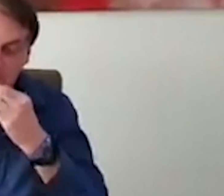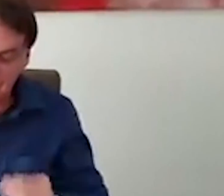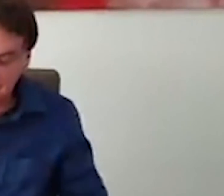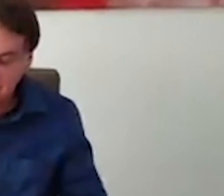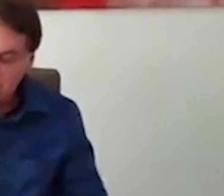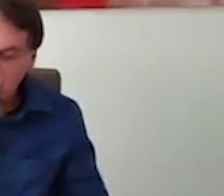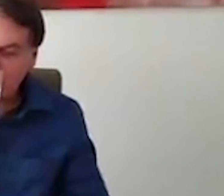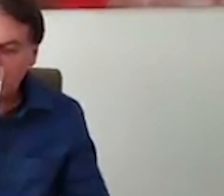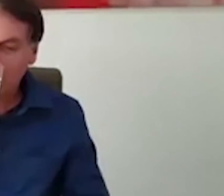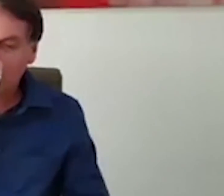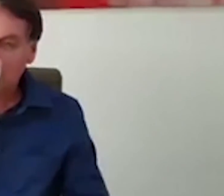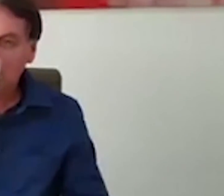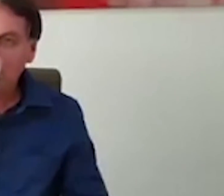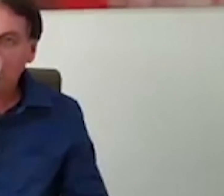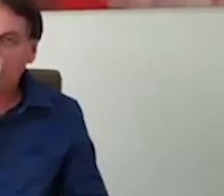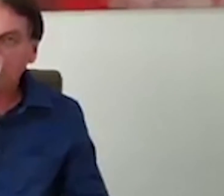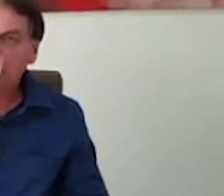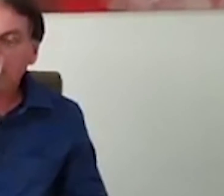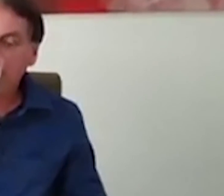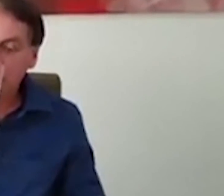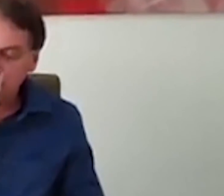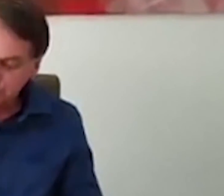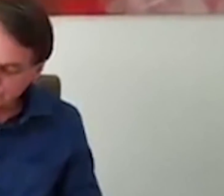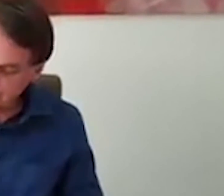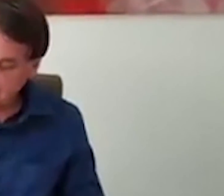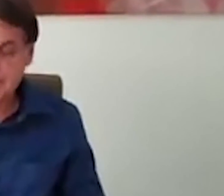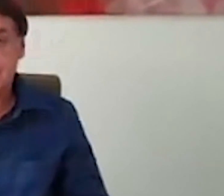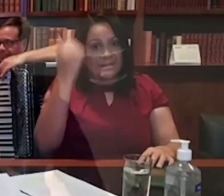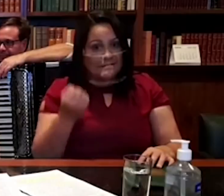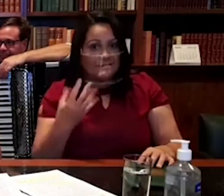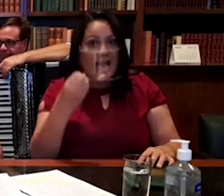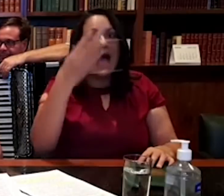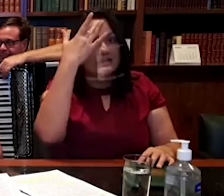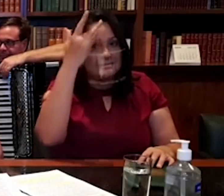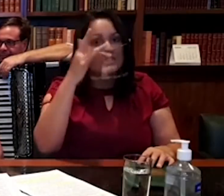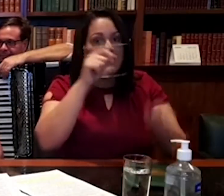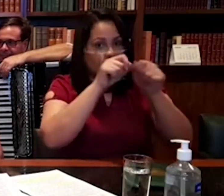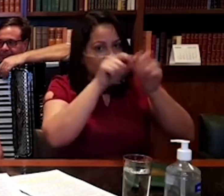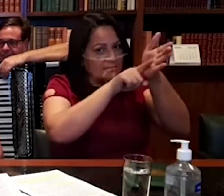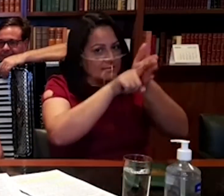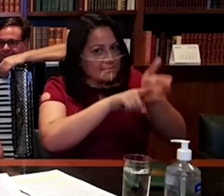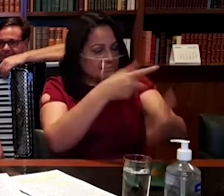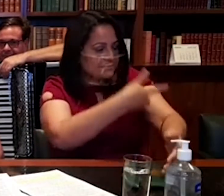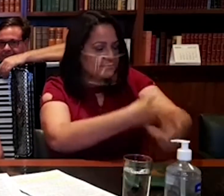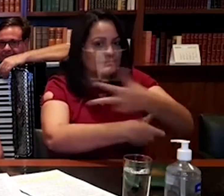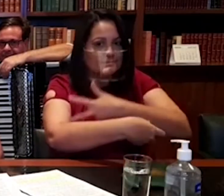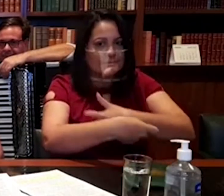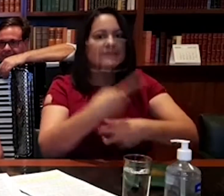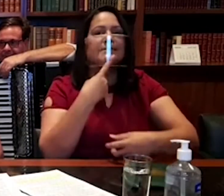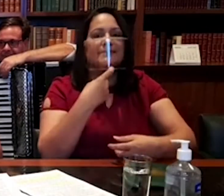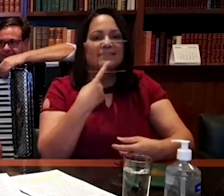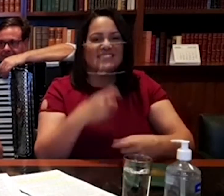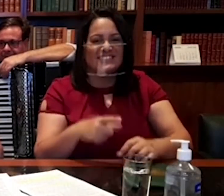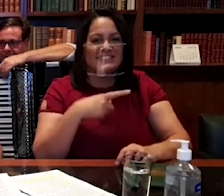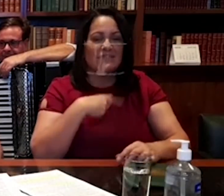Malariamittel, bezeichnet sich mittlerweile als geheilt und hat nun ein anderes Problem. Ich hatte gerade eine Blutuntersuchung. Gestern